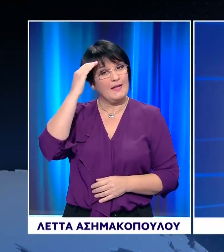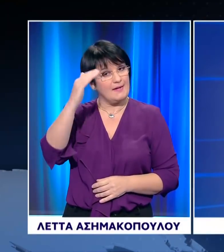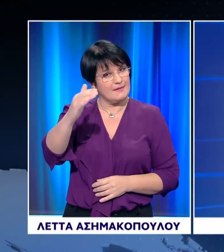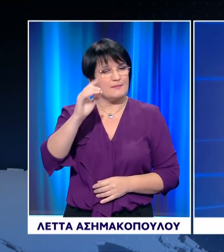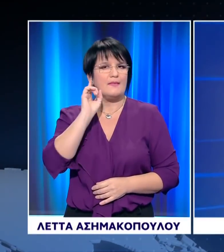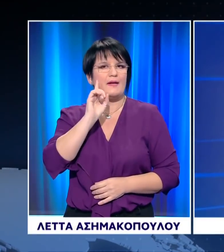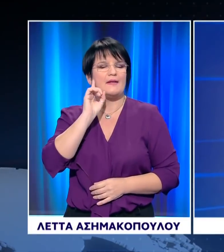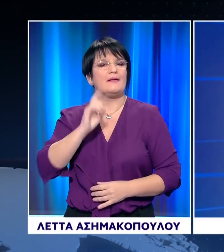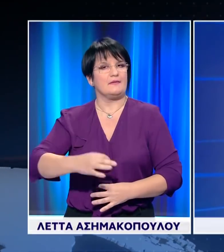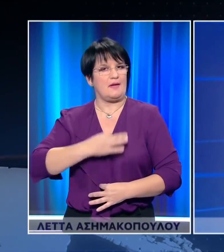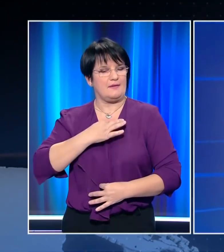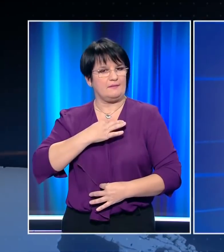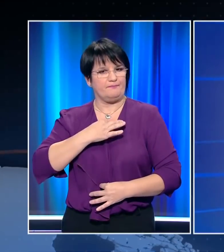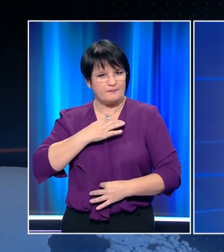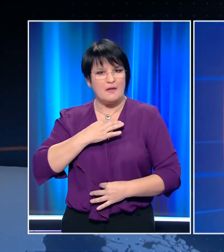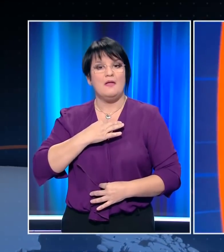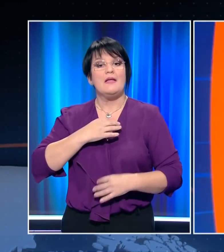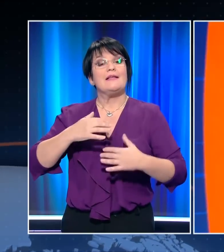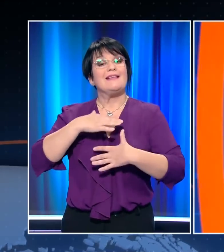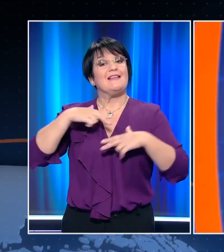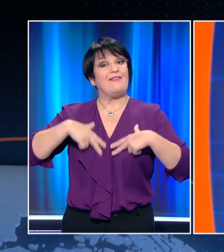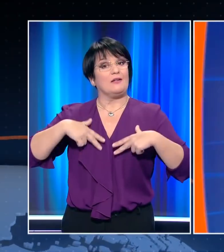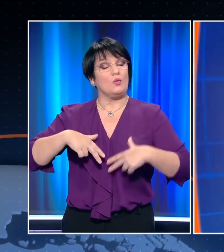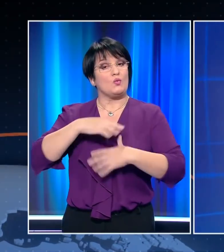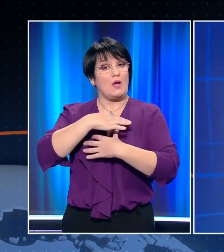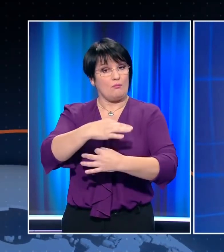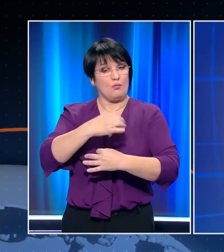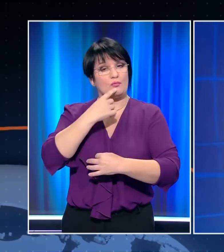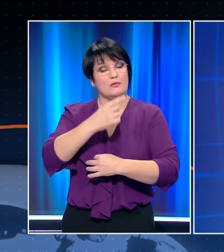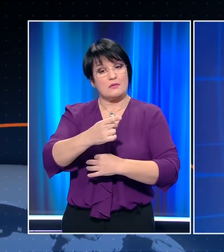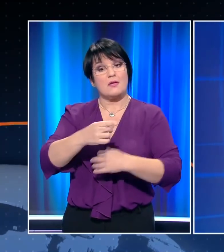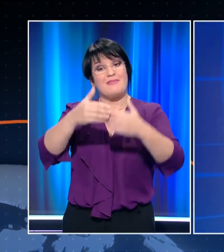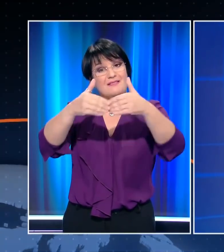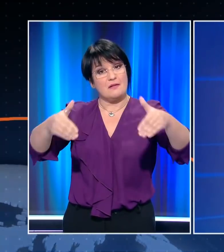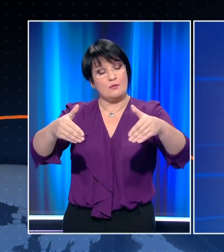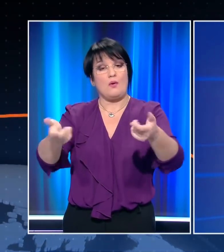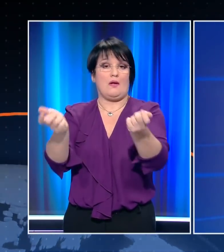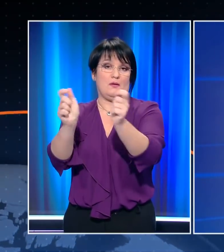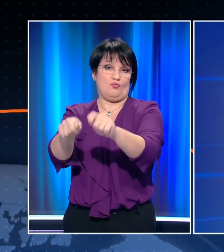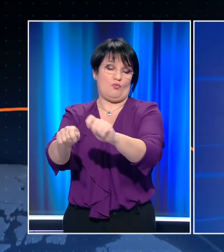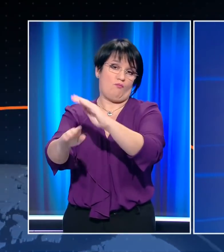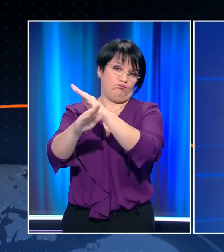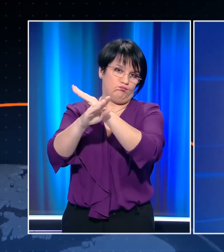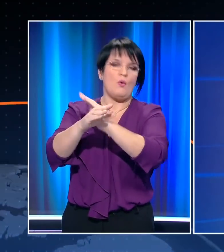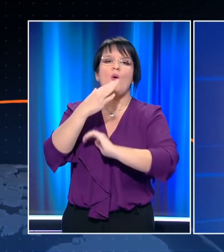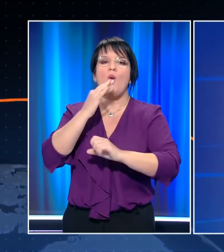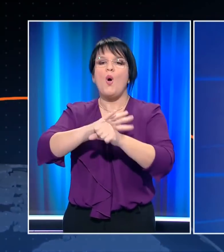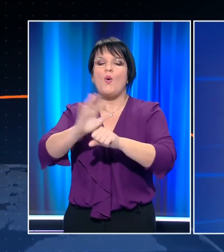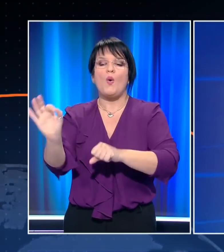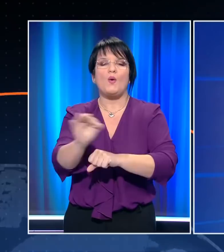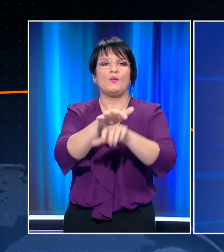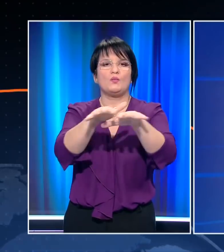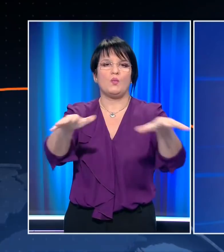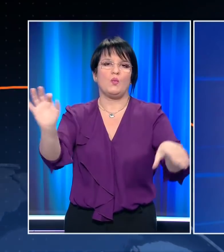Κυρίες και κύριοι, καλησπέρα σας. Το κλείσιμο χερσαίων συνόρων της χώρας ανακοίνωσε ο κυβερνητικός εκπρόσωπος στο πλαίσιο των μέτρων συγκράτησης